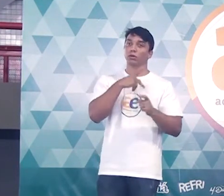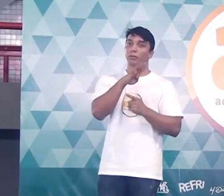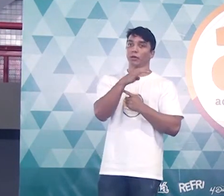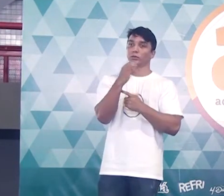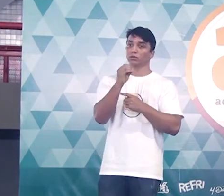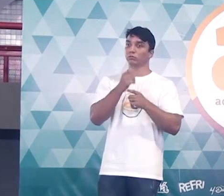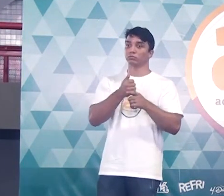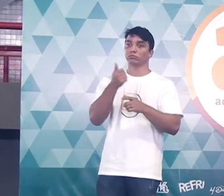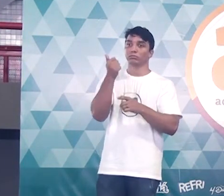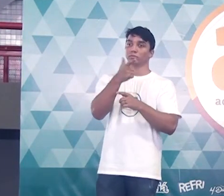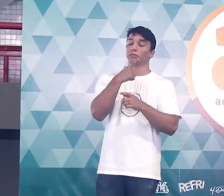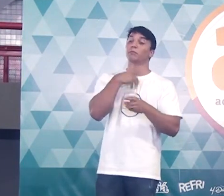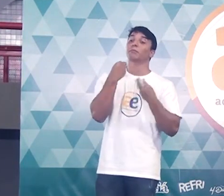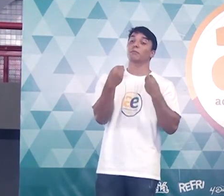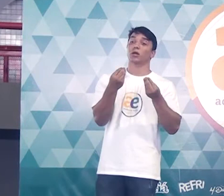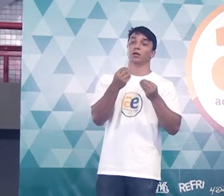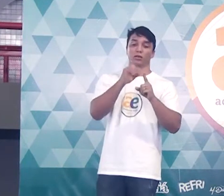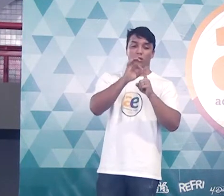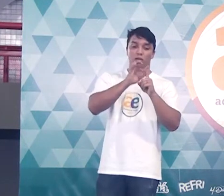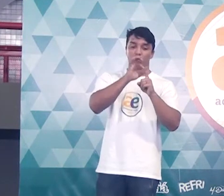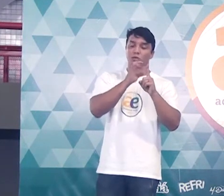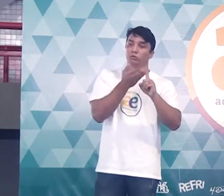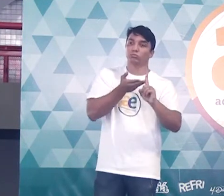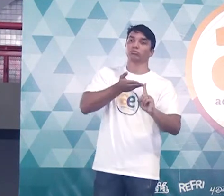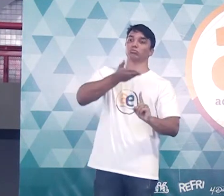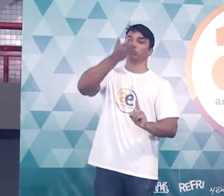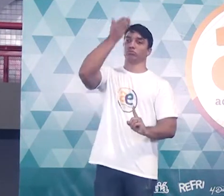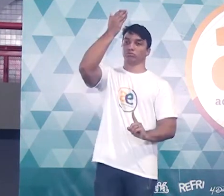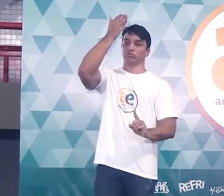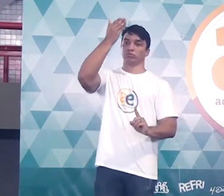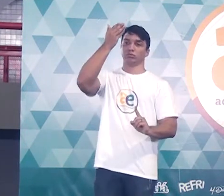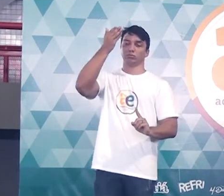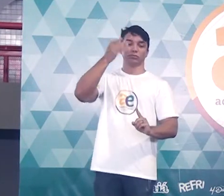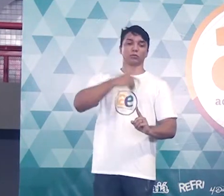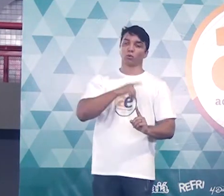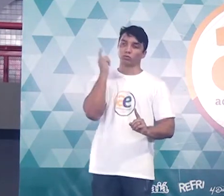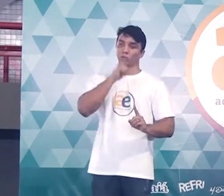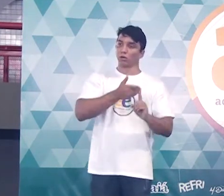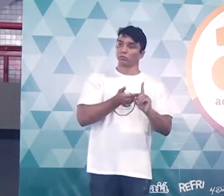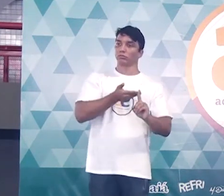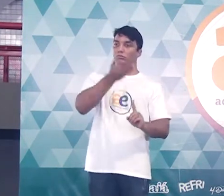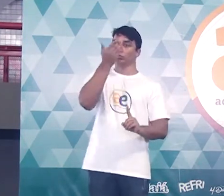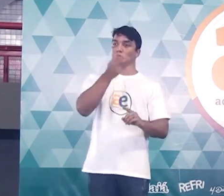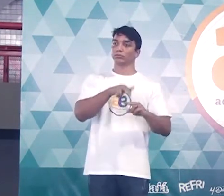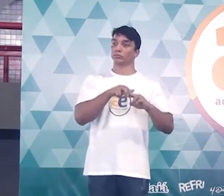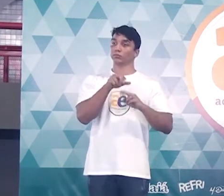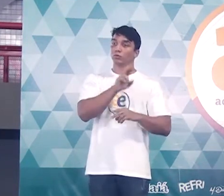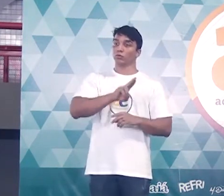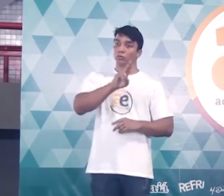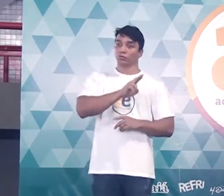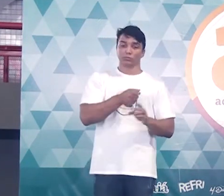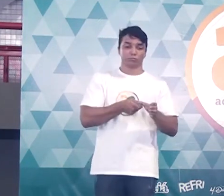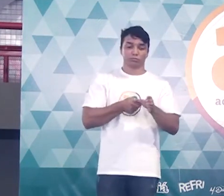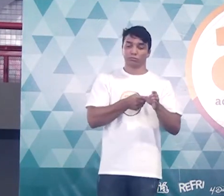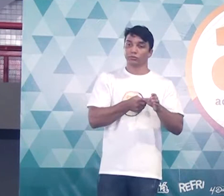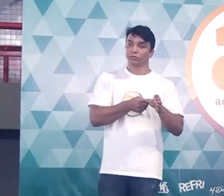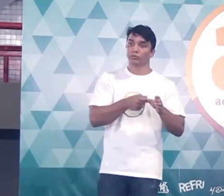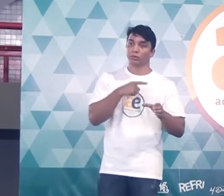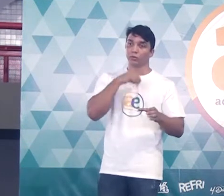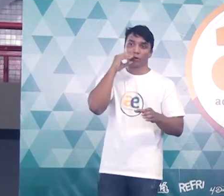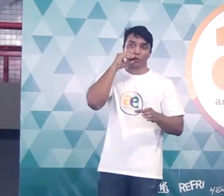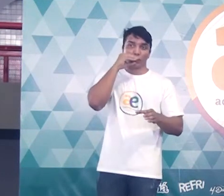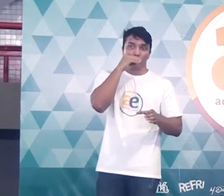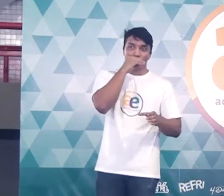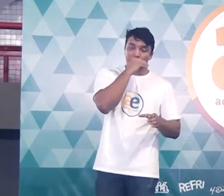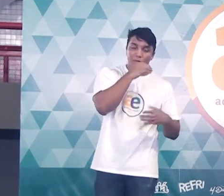acima, para que a temperatura chegue acima de 100 ao nível do mar. Então, quando você utiliza a panela de pressão e que ela